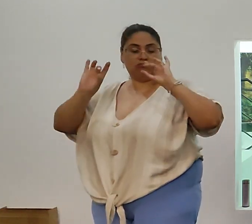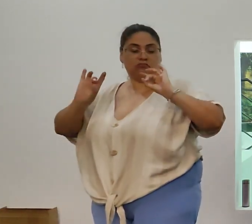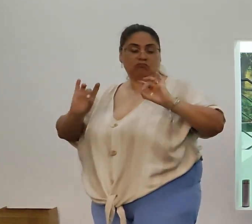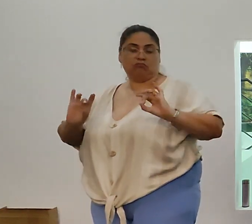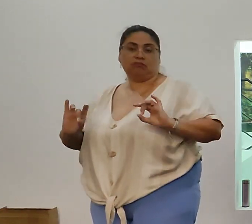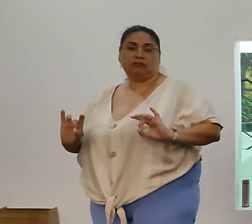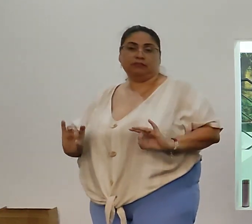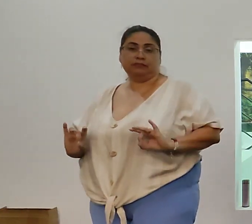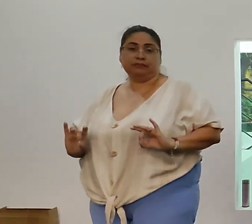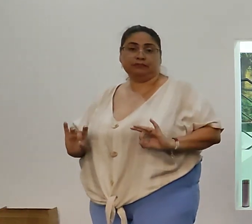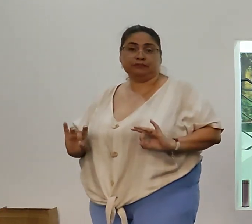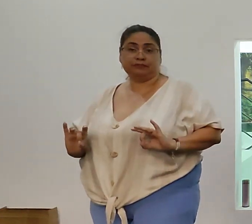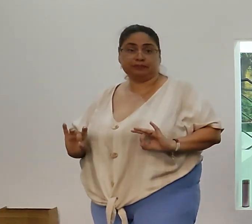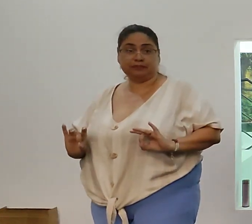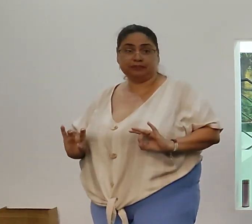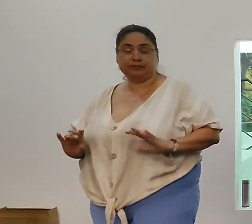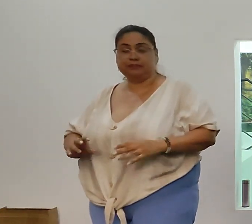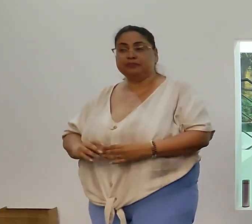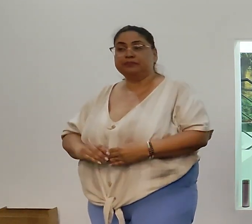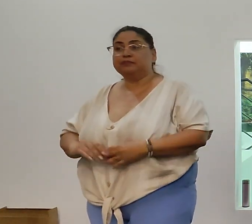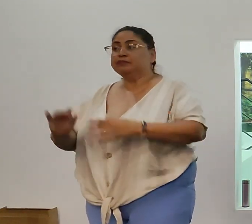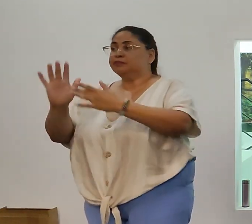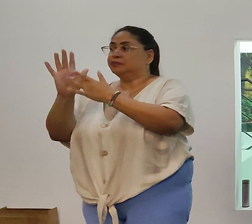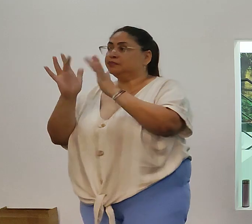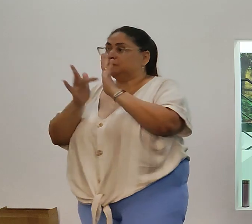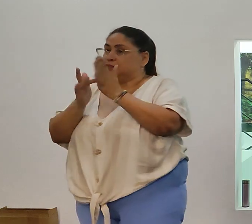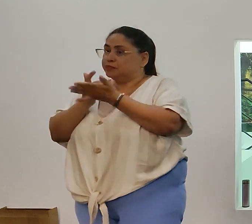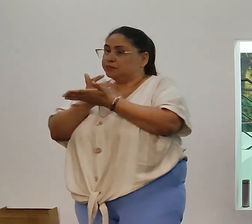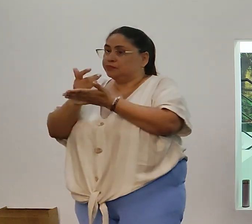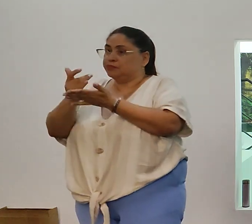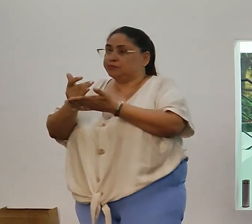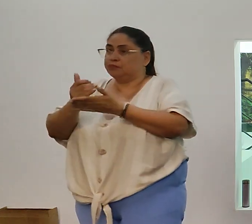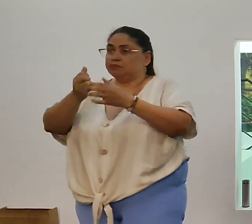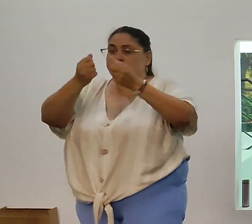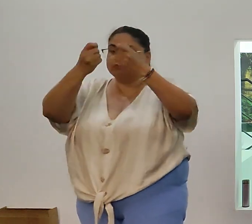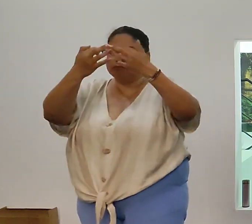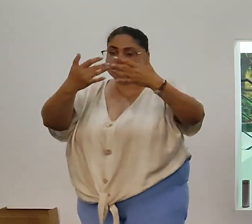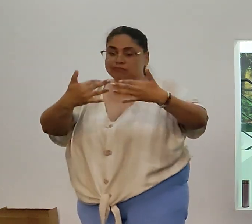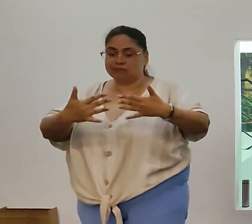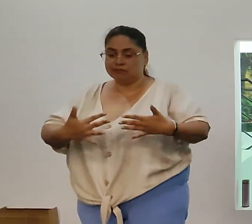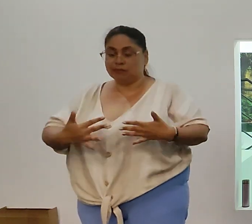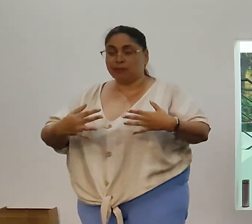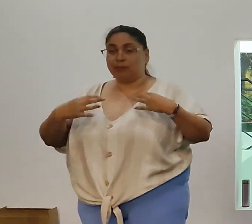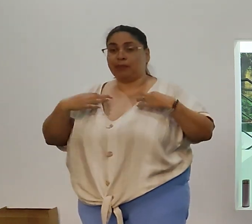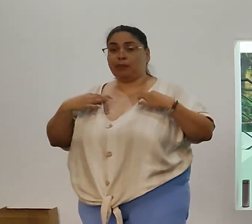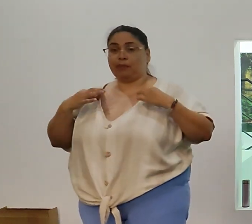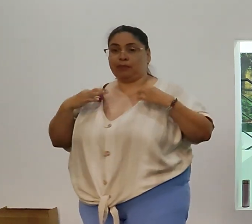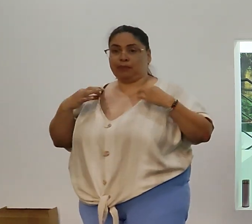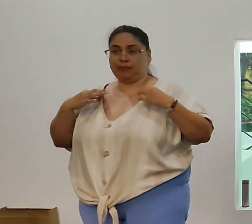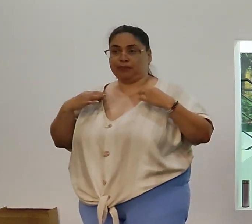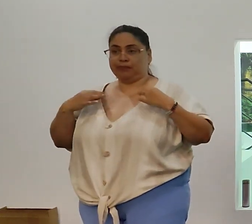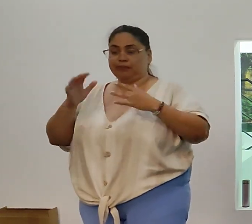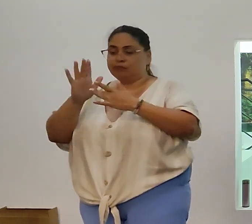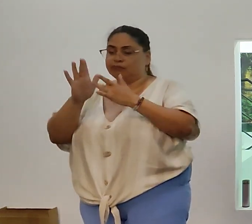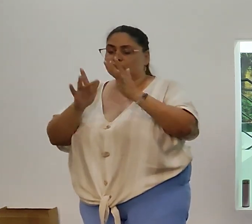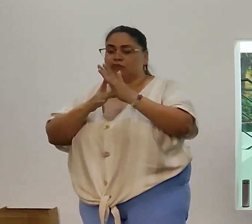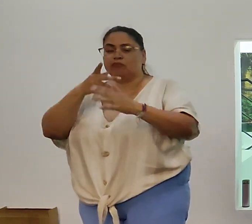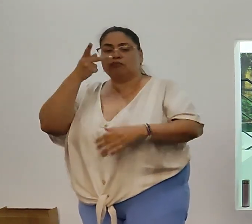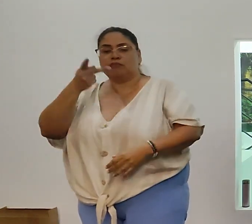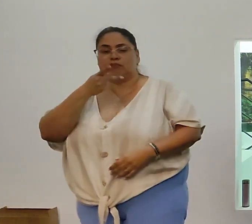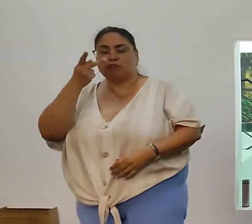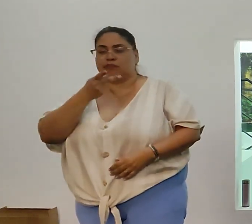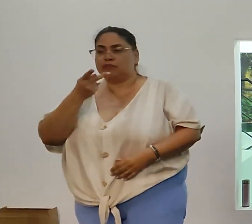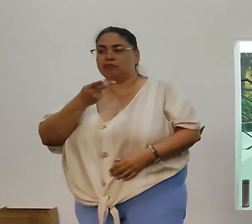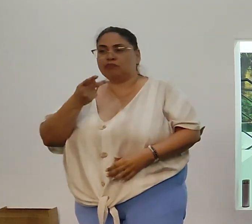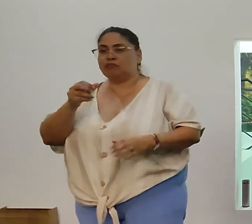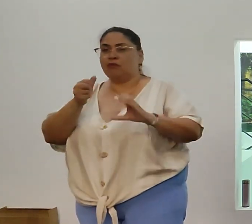linho fino. Interessante que Jesus ele começa a descrever um personagem pela sua roupa. Jesus ele começa falando não